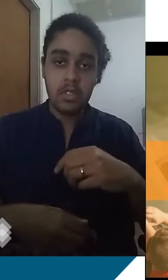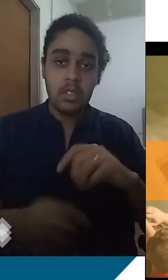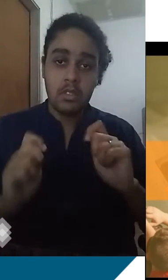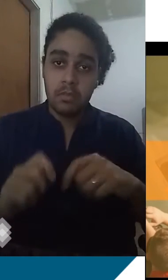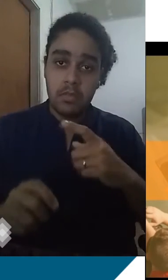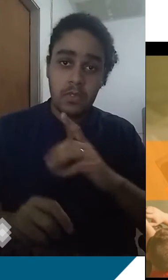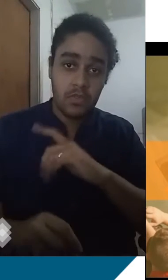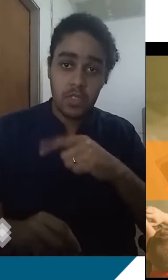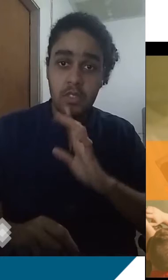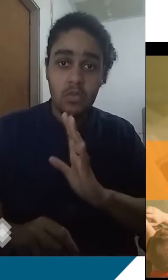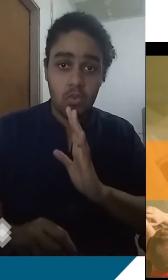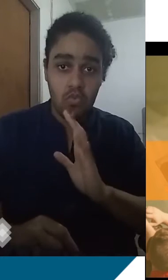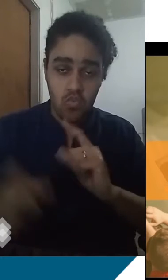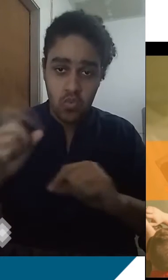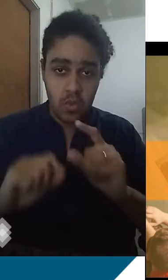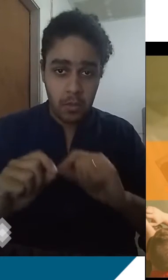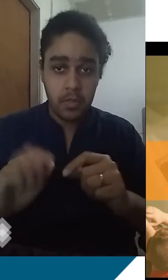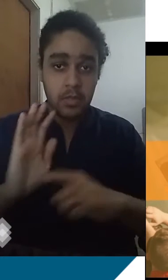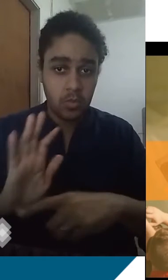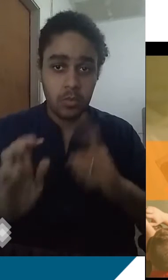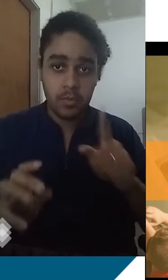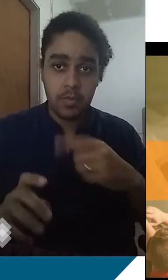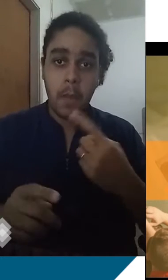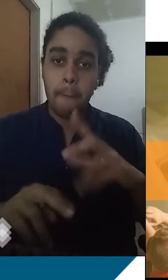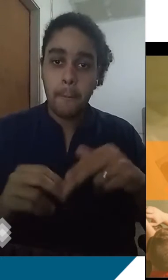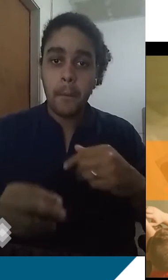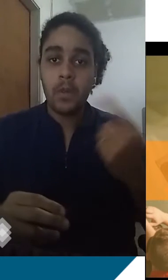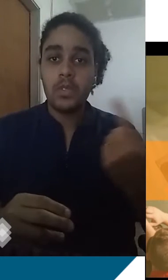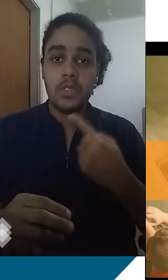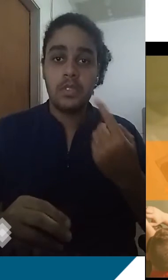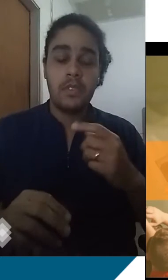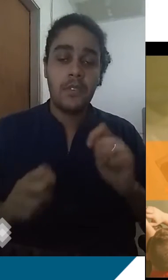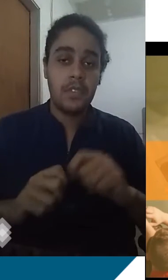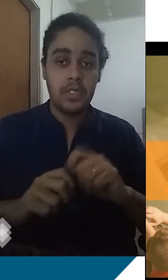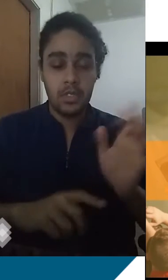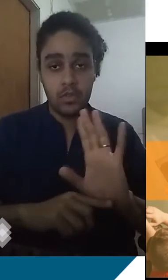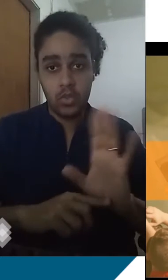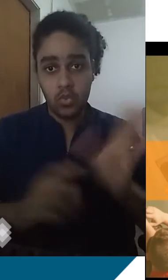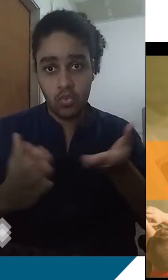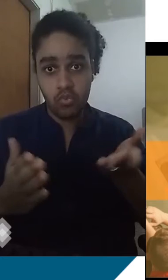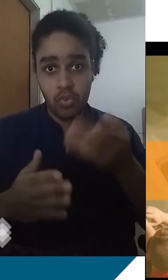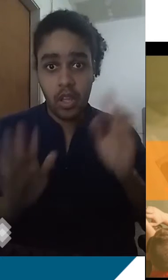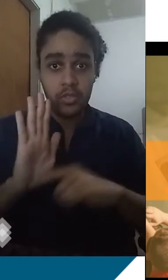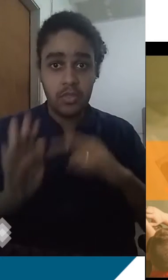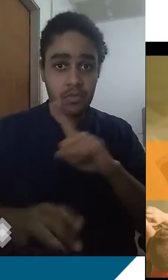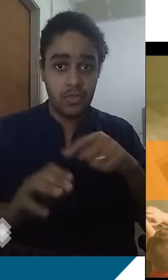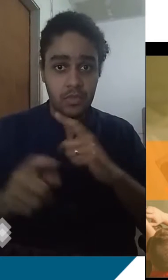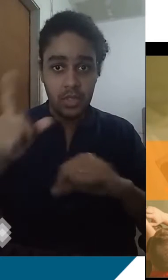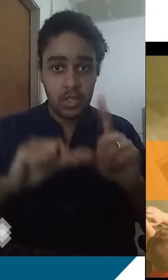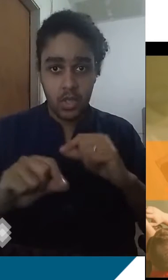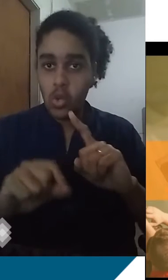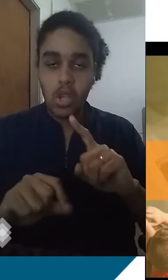beneficiar você se você conhecer quais são as suas opções. Então é por isso que a gente está fazendo esse vídeo hoje, para ajudar vocês nessa escolha, né?